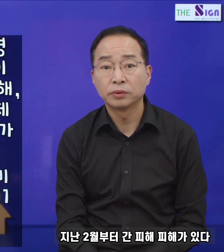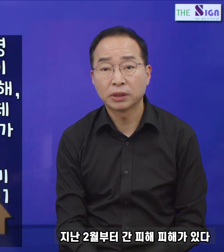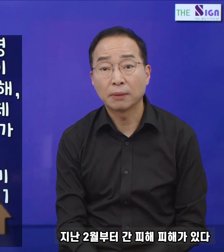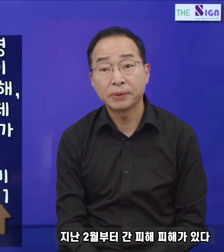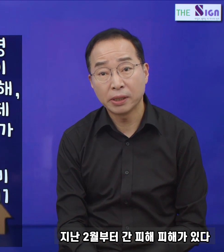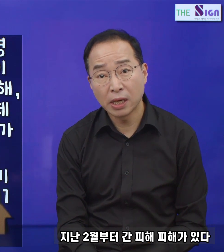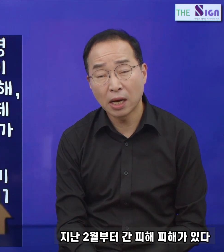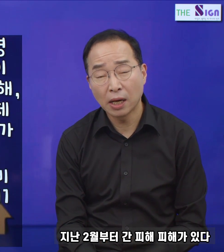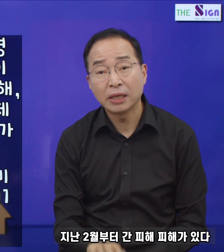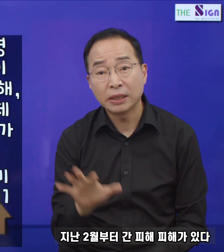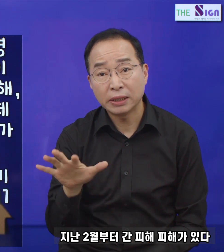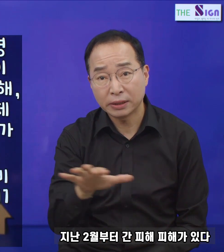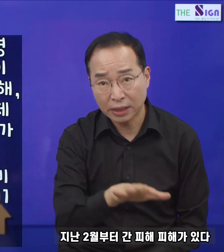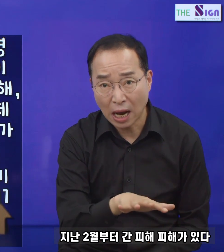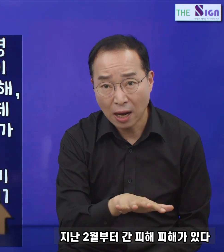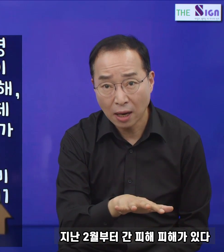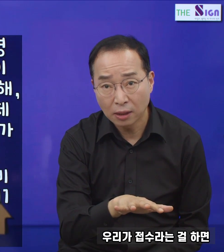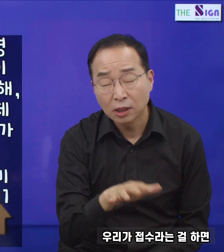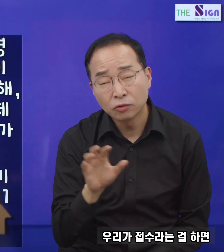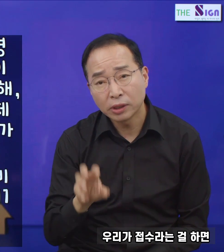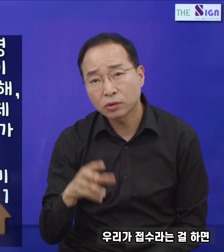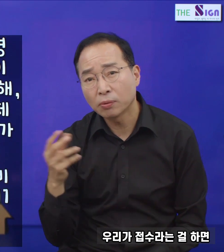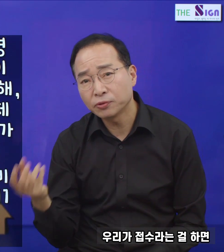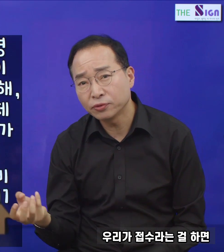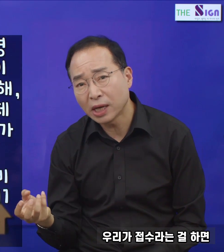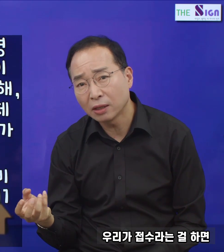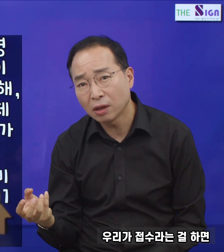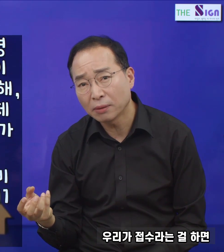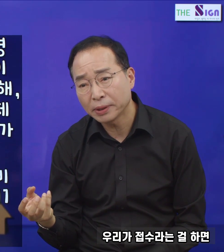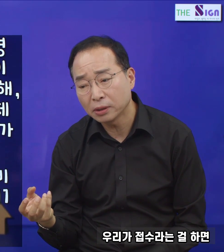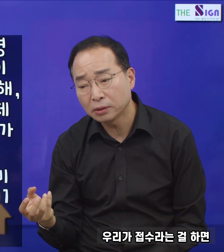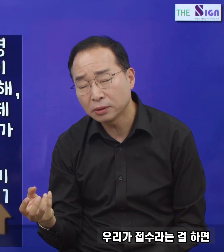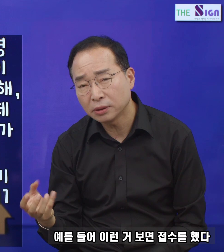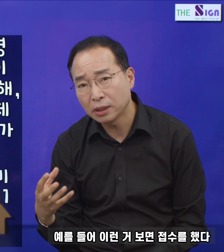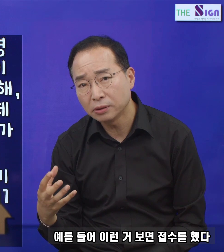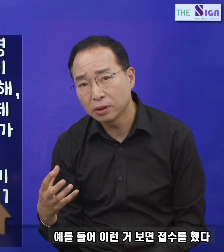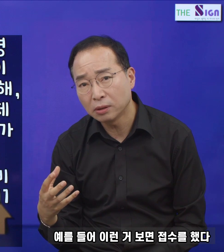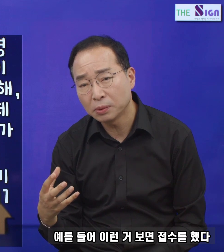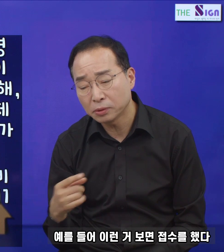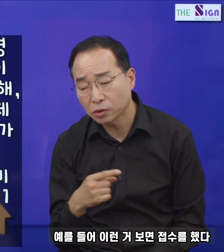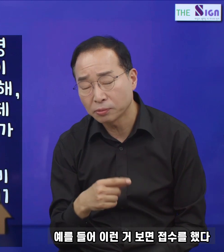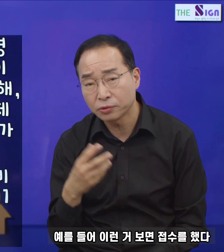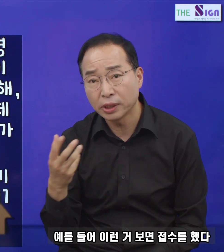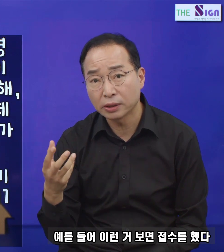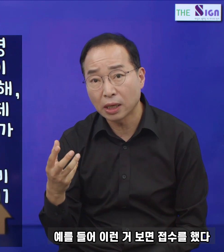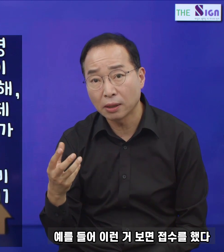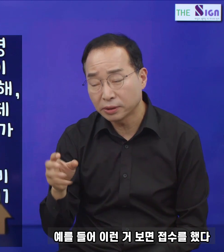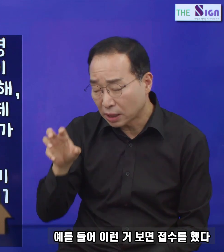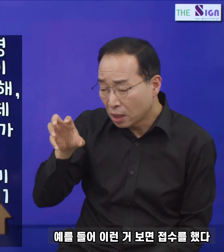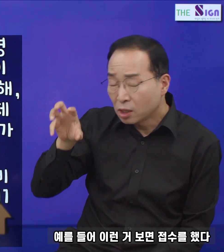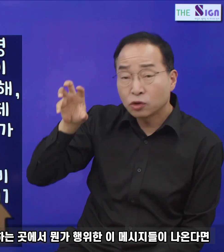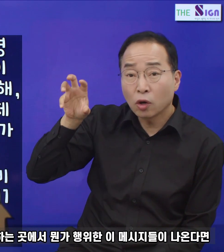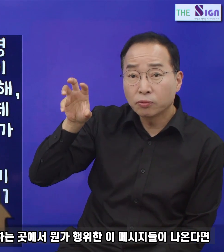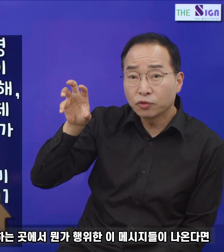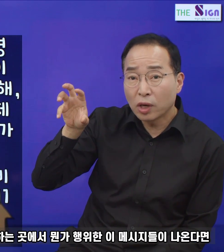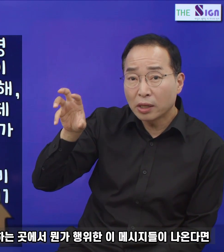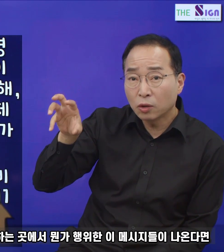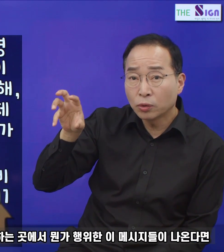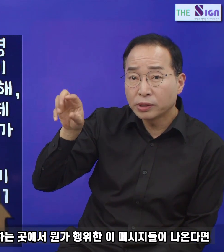자, 피해가 있다. 우리가 접수라는 걸 하면은, 예를 들어 이런 보면 접수를 했다. 자, 접수하는 곳에서